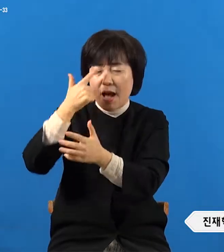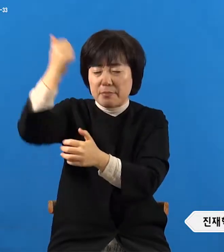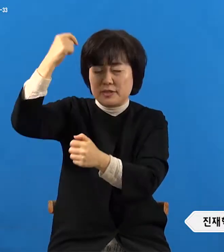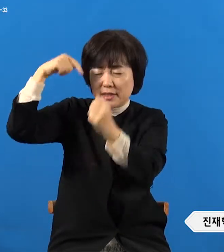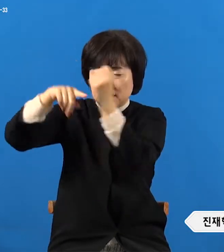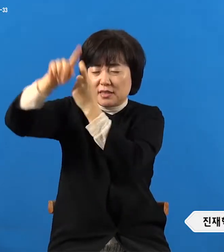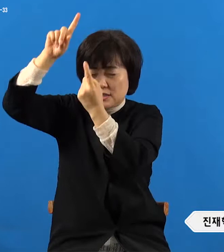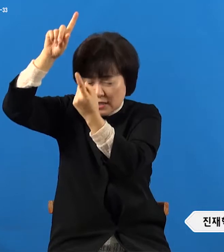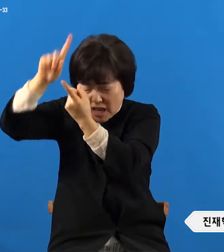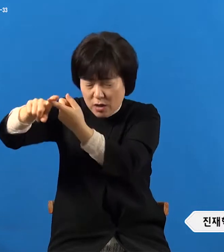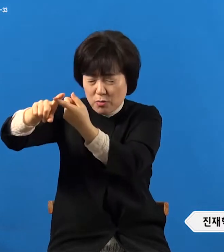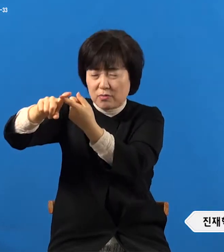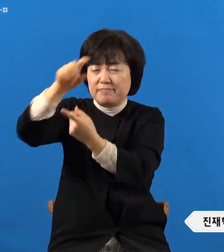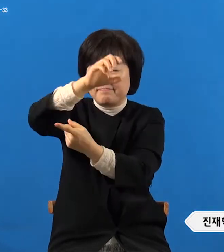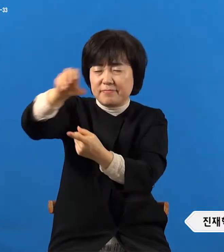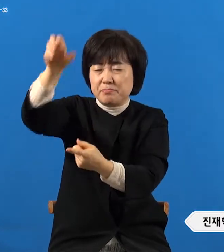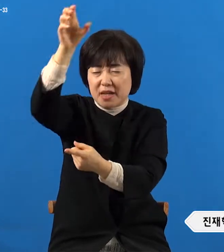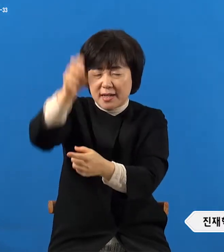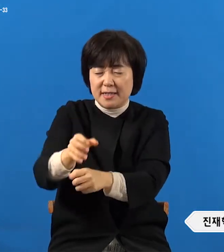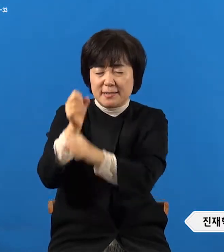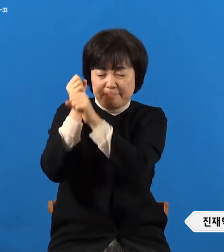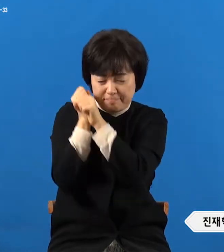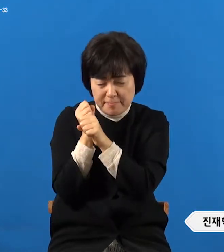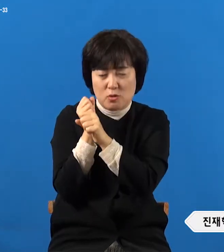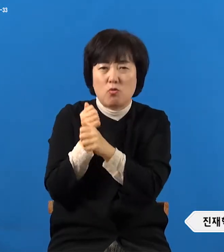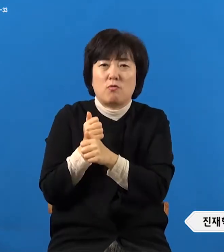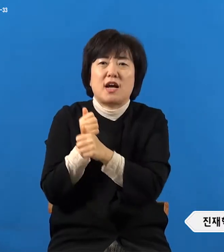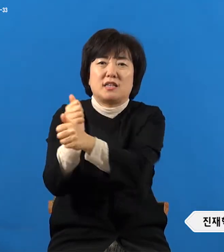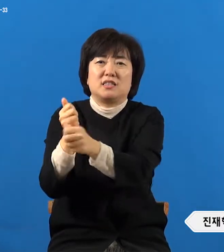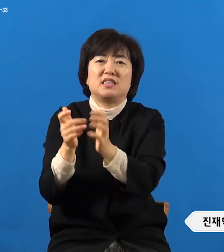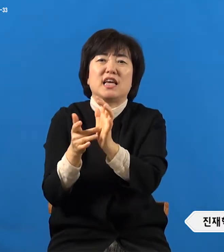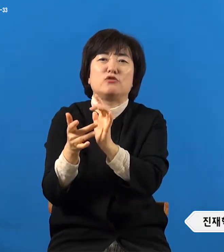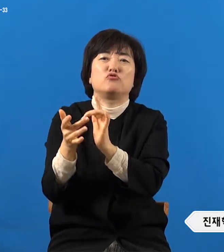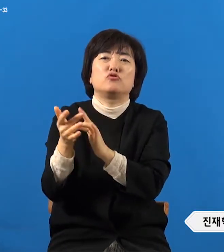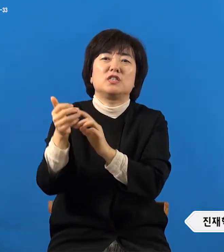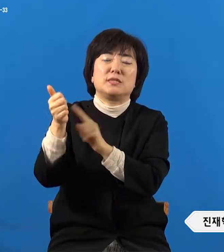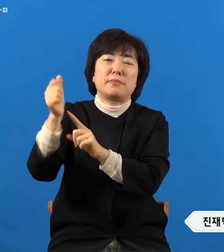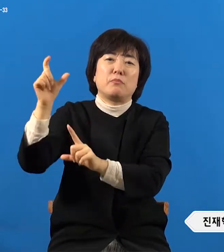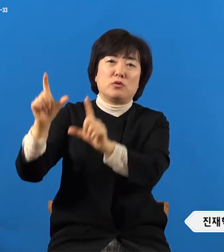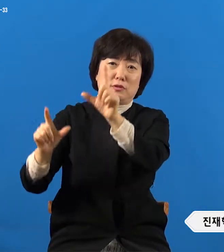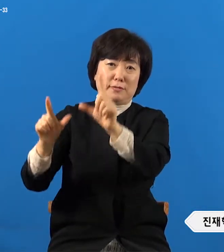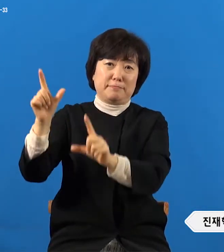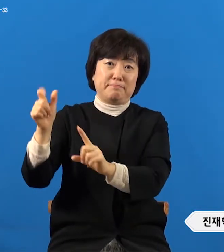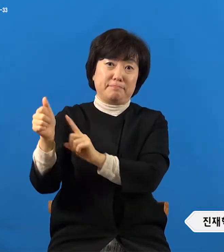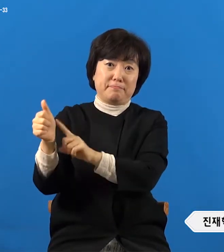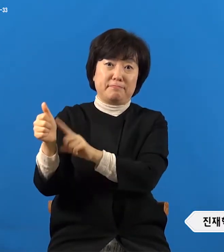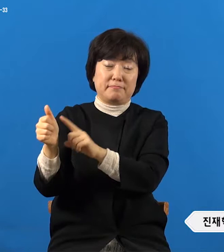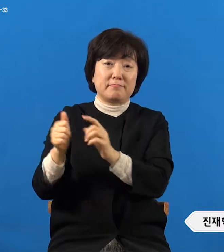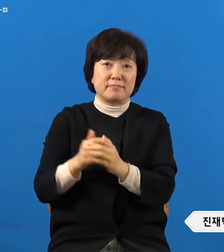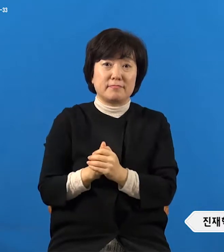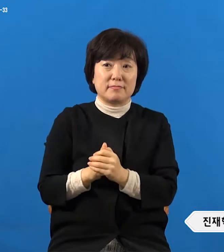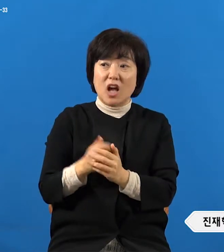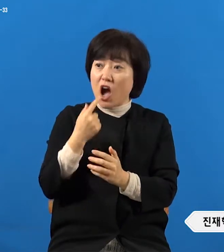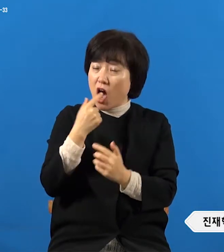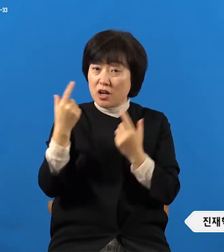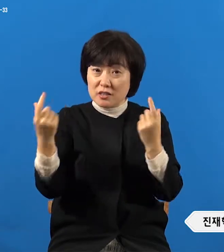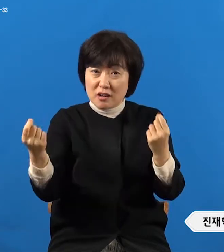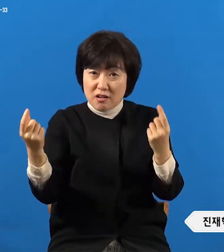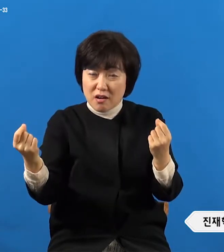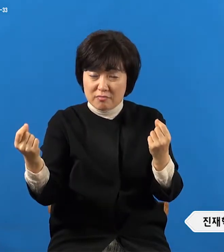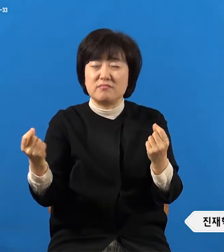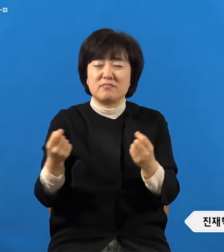십자가에 달리신, 십자가를 지시고 가신 우리 주님의 모습을 성경은 설명합니다. 그